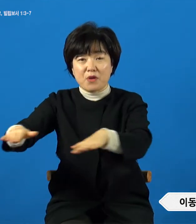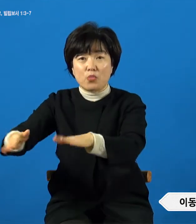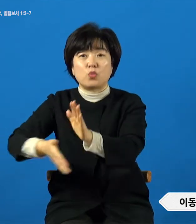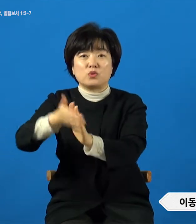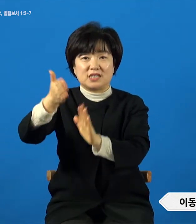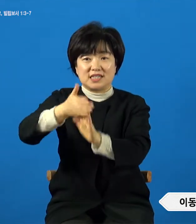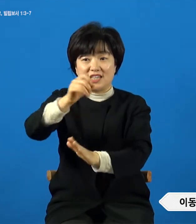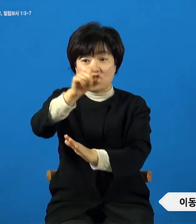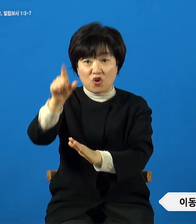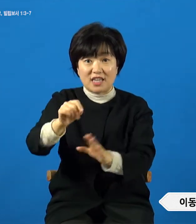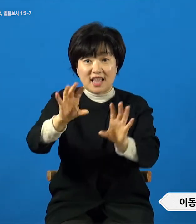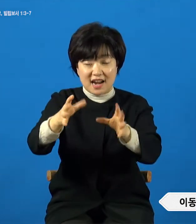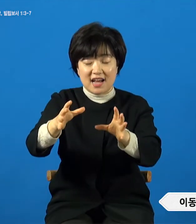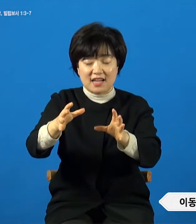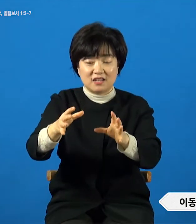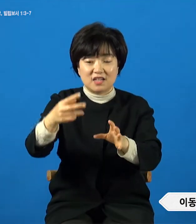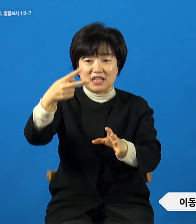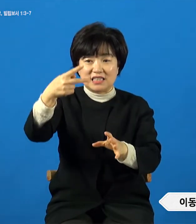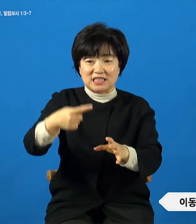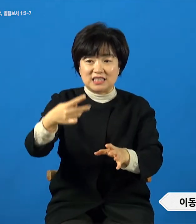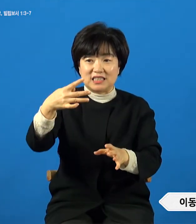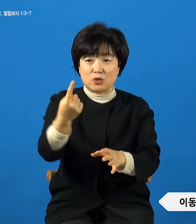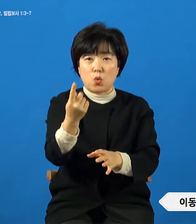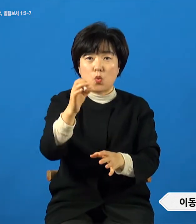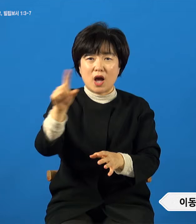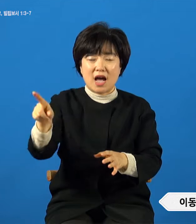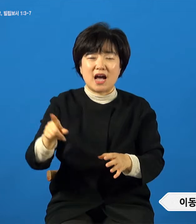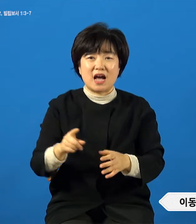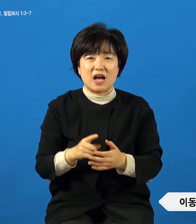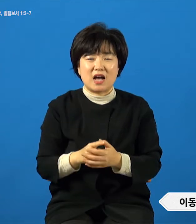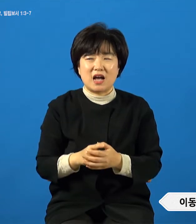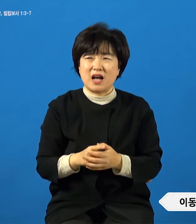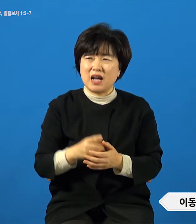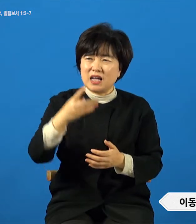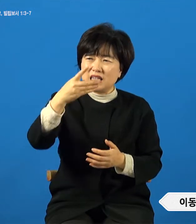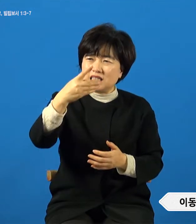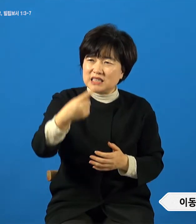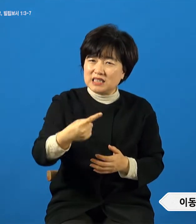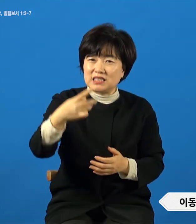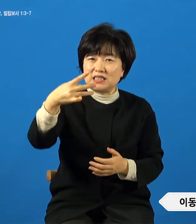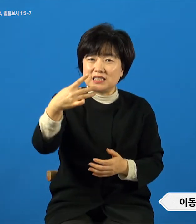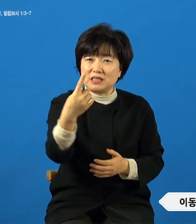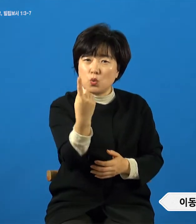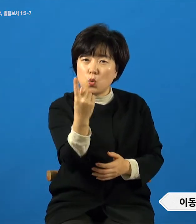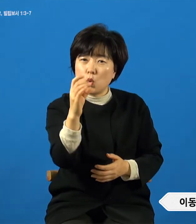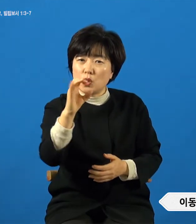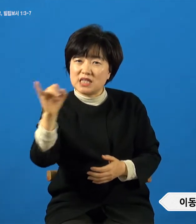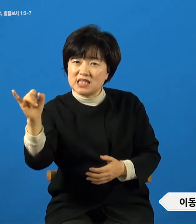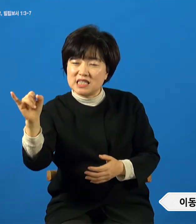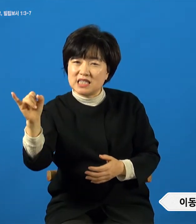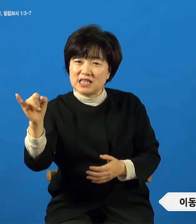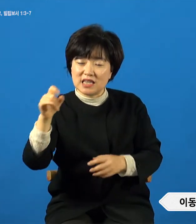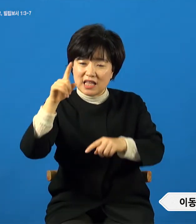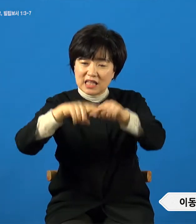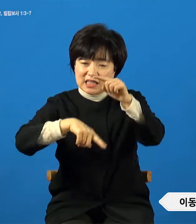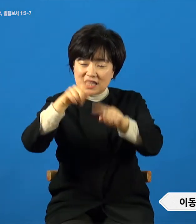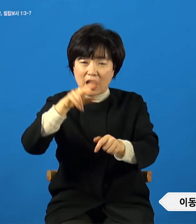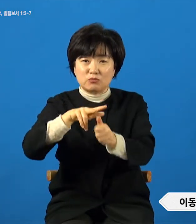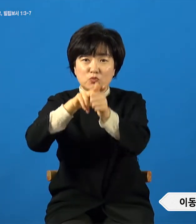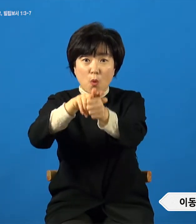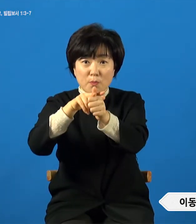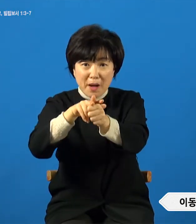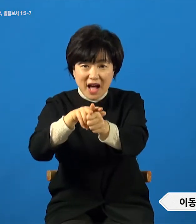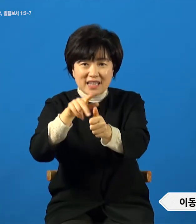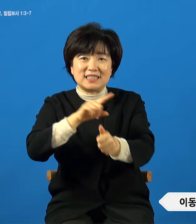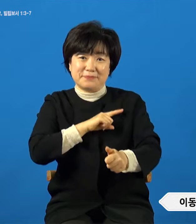드로아 그러면 잘 모르지만 이렇게 말하면 잘 트로이 그러면 다 알 거예요. 트로이 아시죠? 유명한 트로이의 유적이 있는 바로